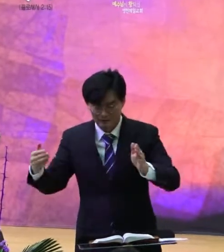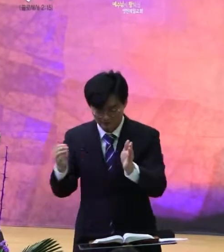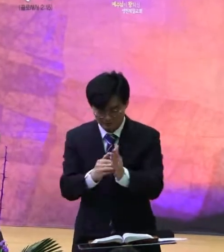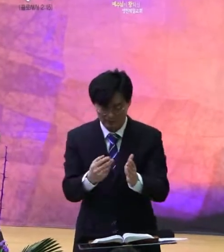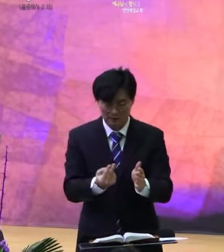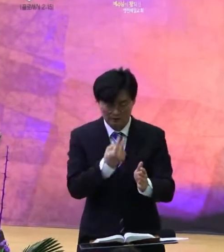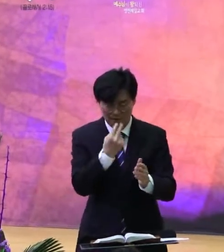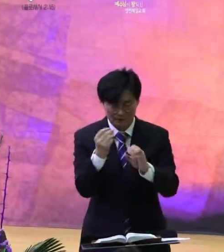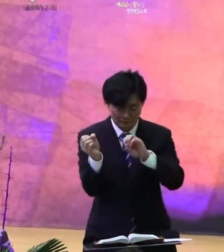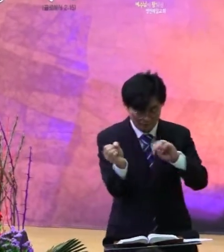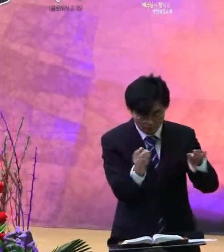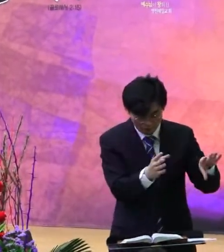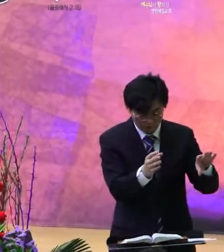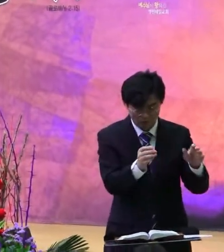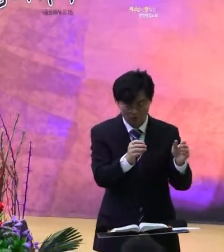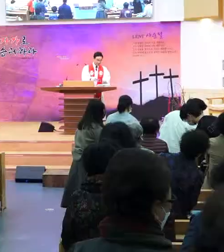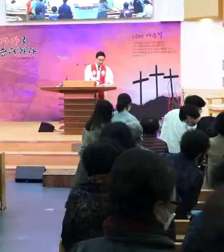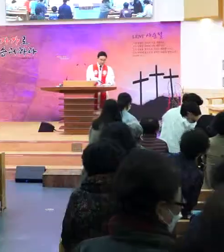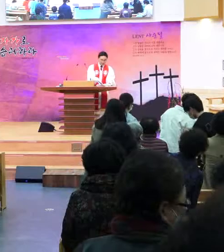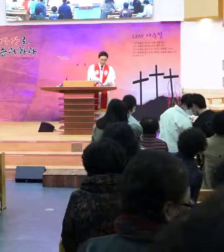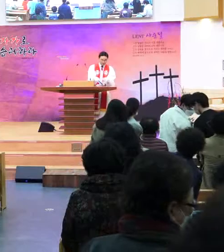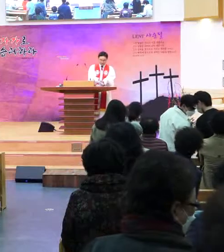내어주시며 우리를 구원해 주신